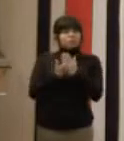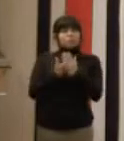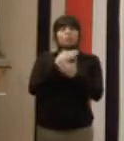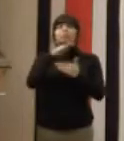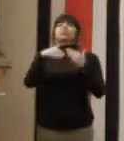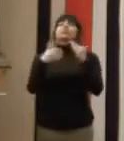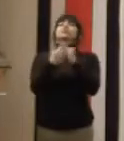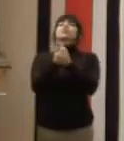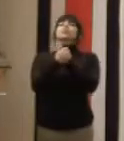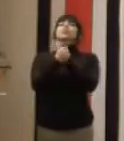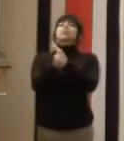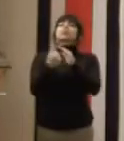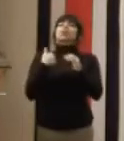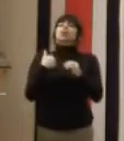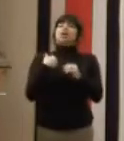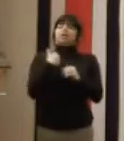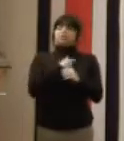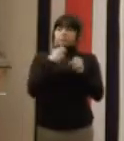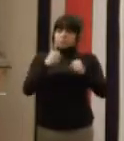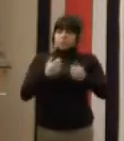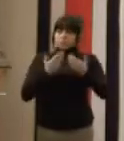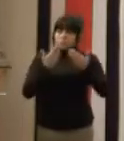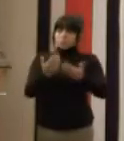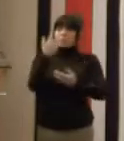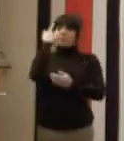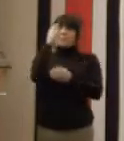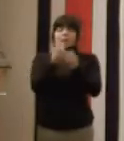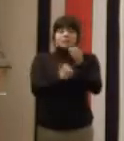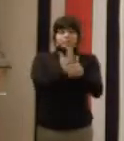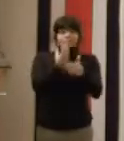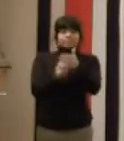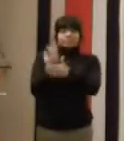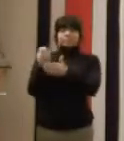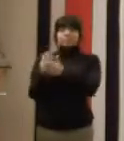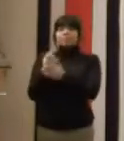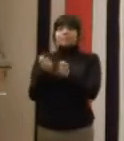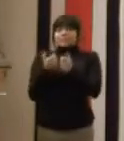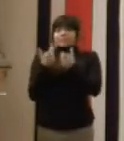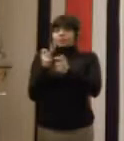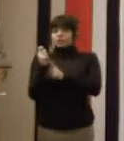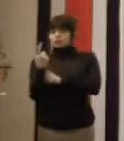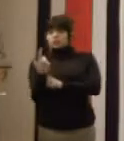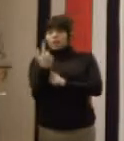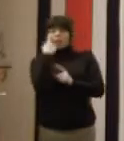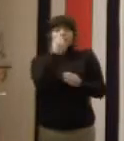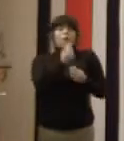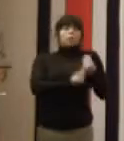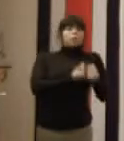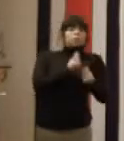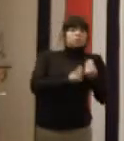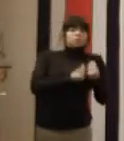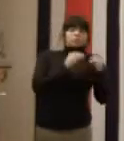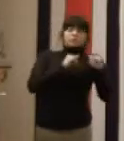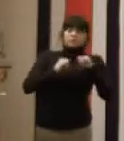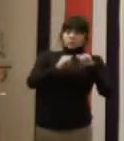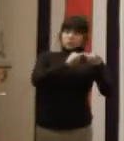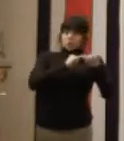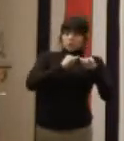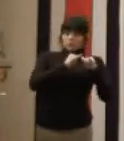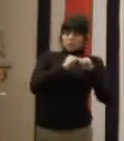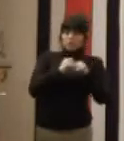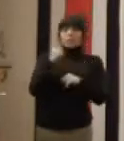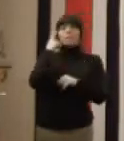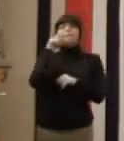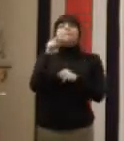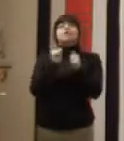todo el potencial que podemos dar para crear riqueza social, para producir igualdad y